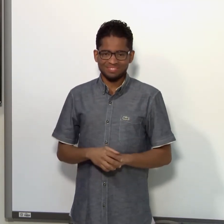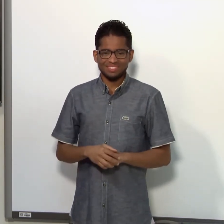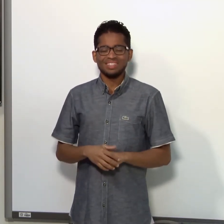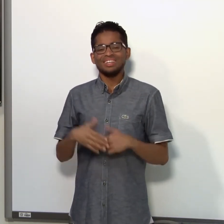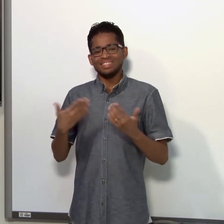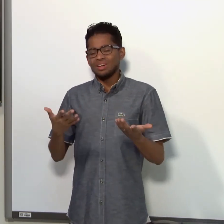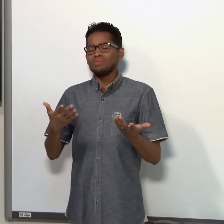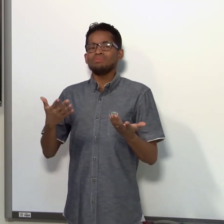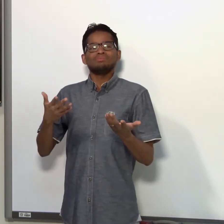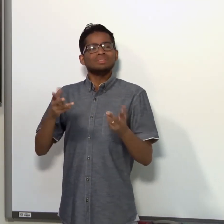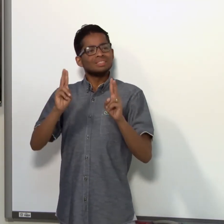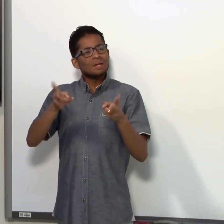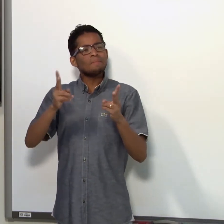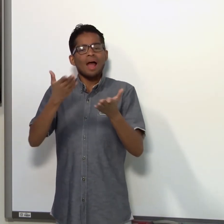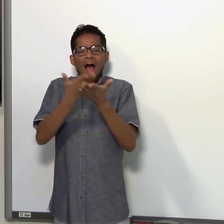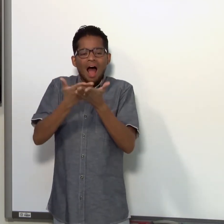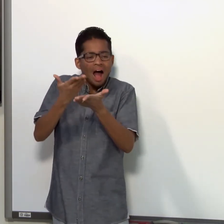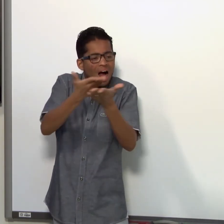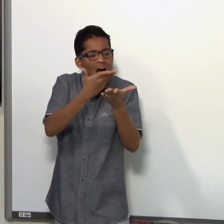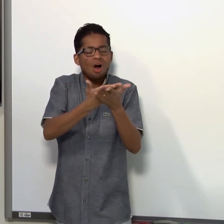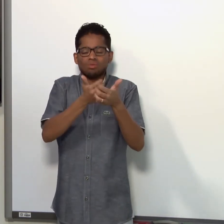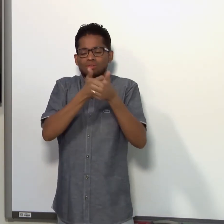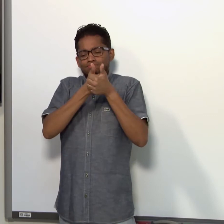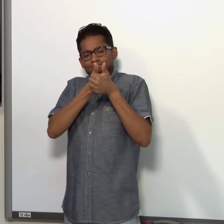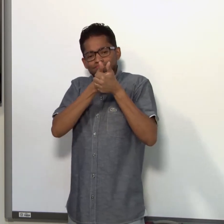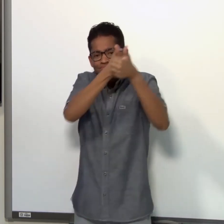os valores são homogêneos? Ainda não.